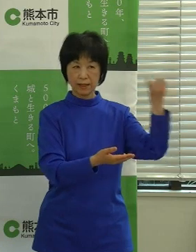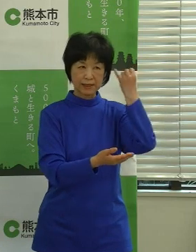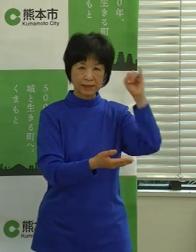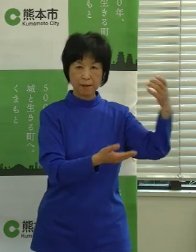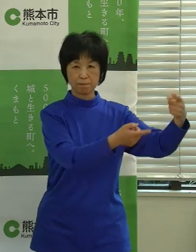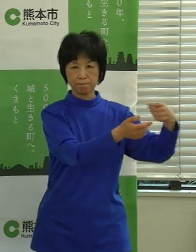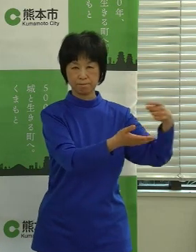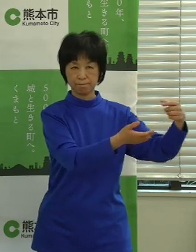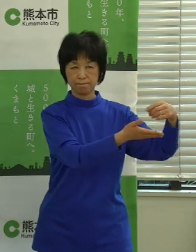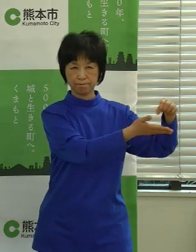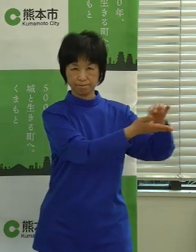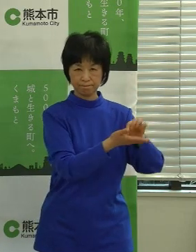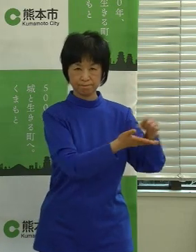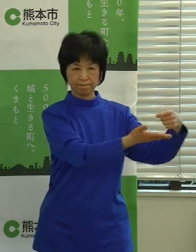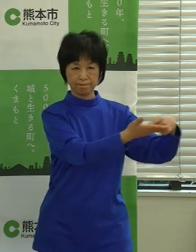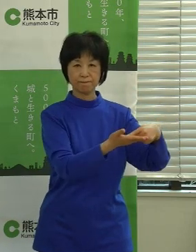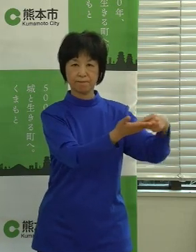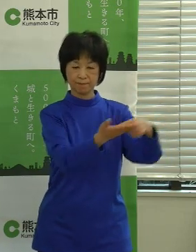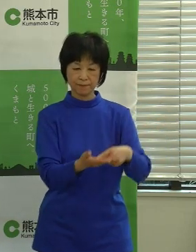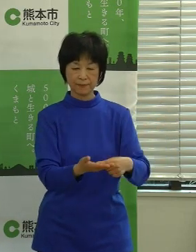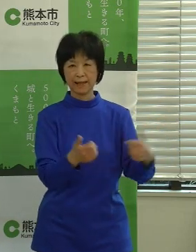ですね、そういうことで、